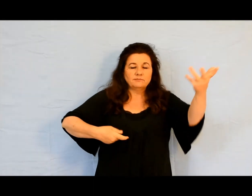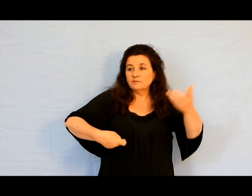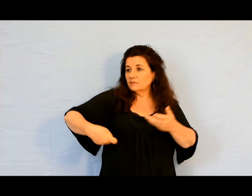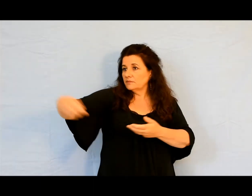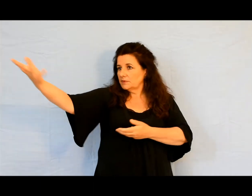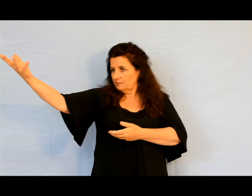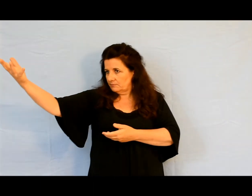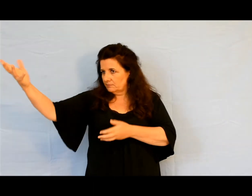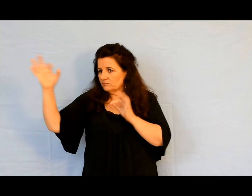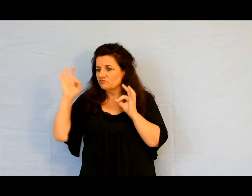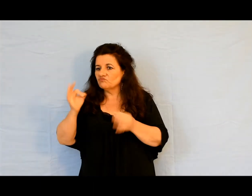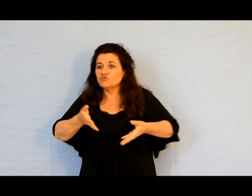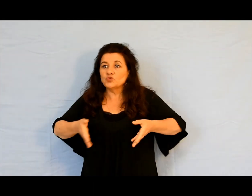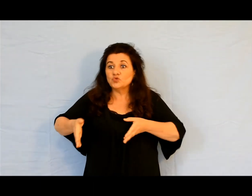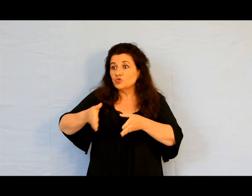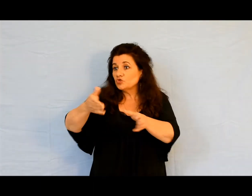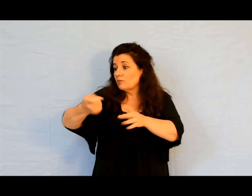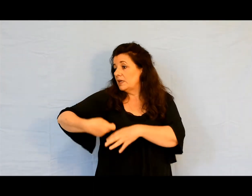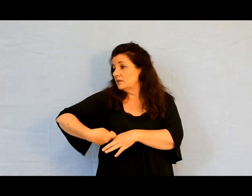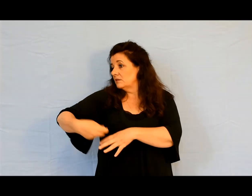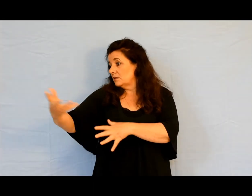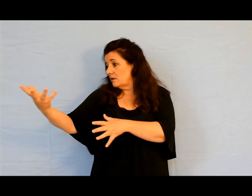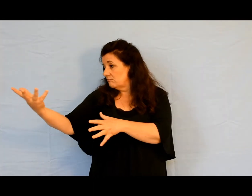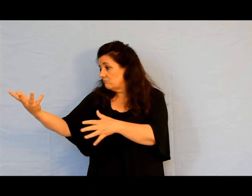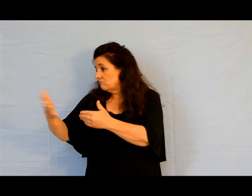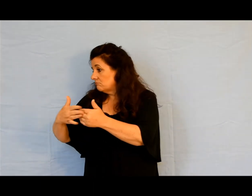chemin, et les oiseaux sont venus tout manger.